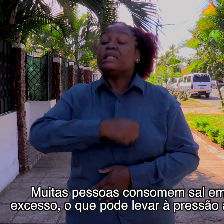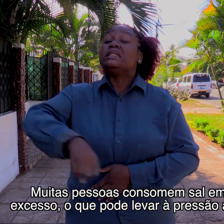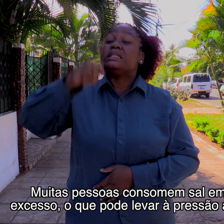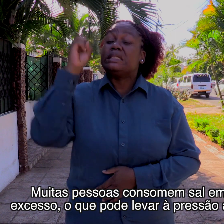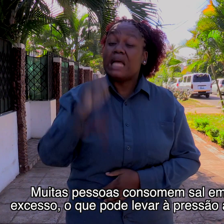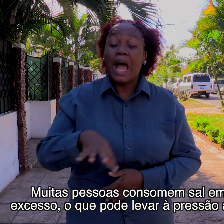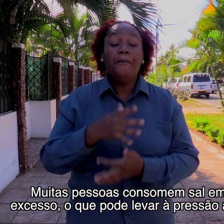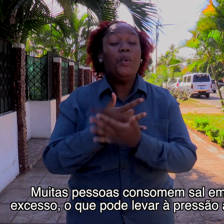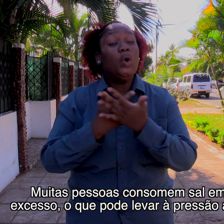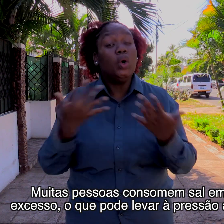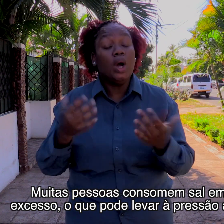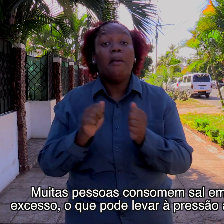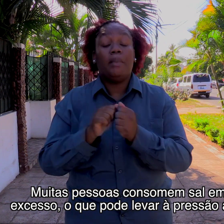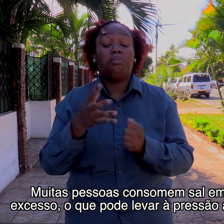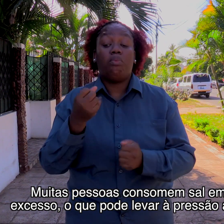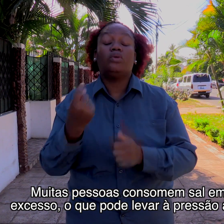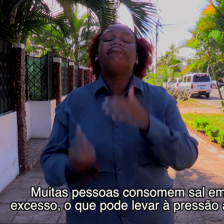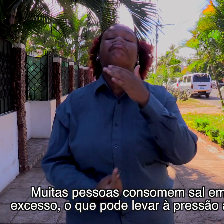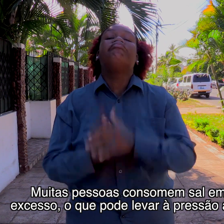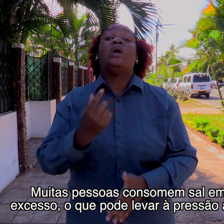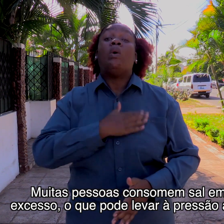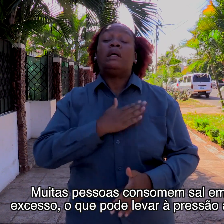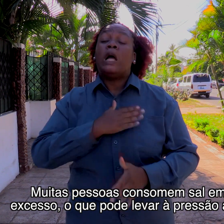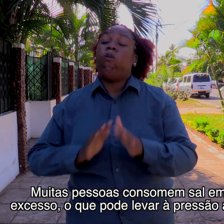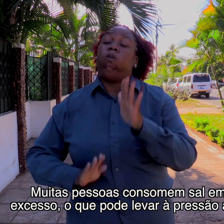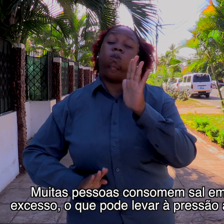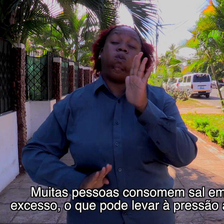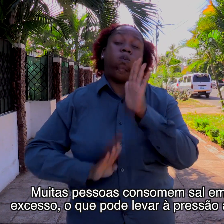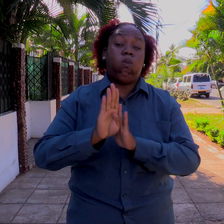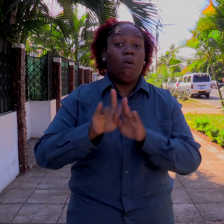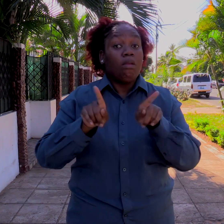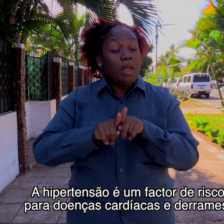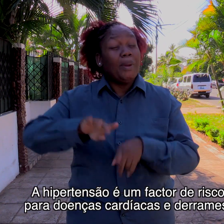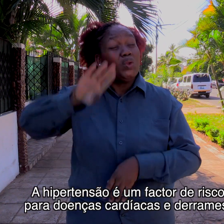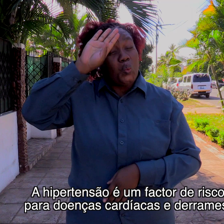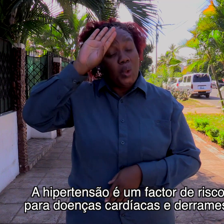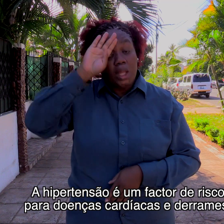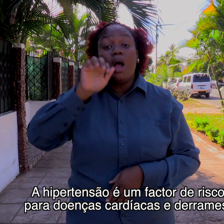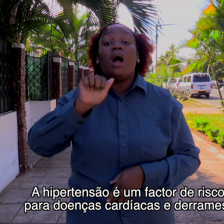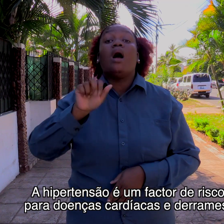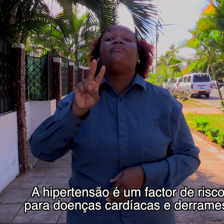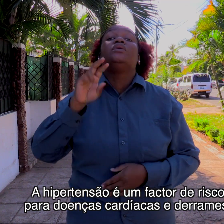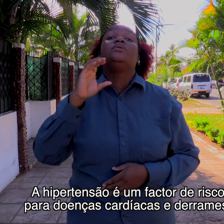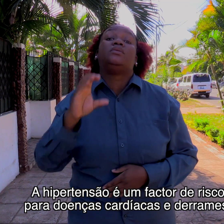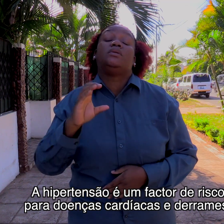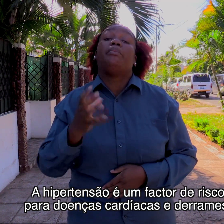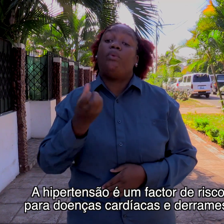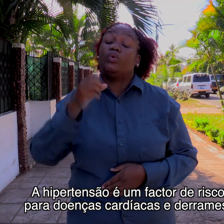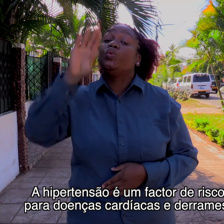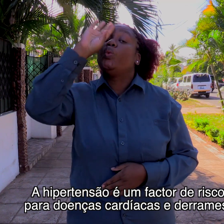Muitas pessoas consomem sal em excesso, o que pode levar à pressão alta. A hipertensão é um fator de risco para doenças